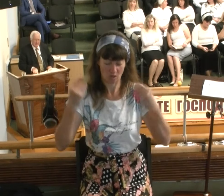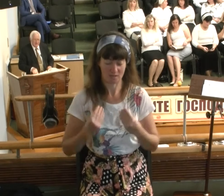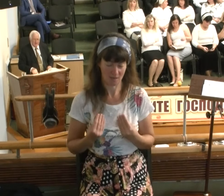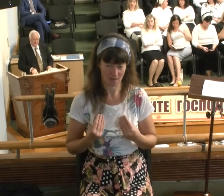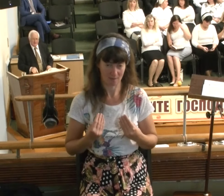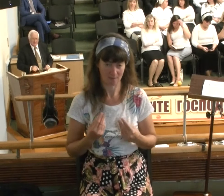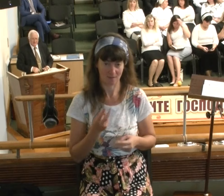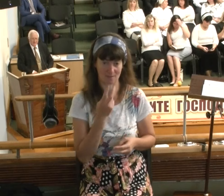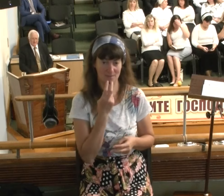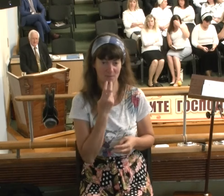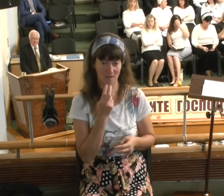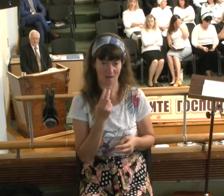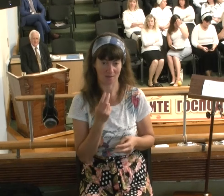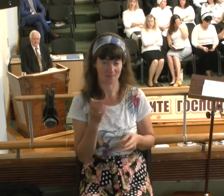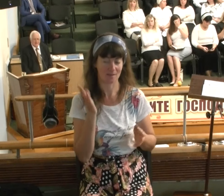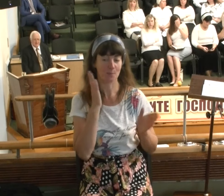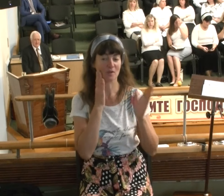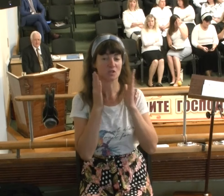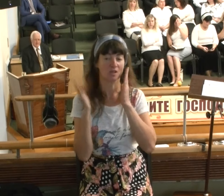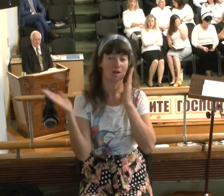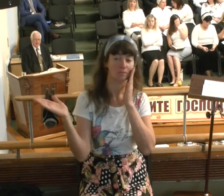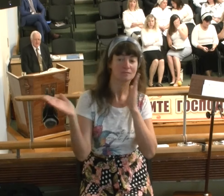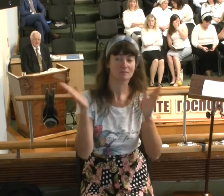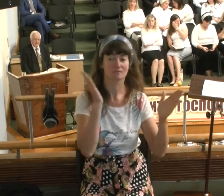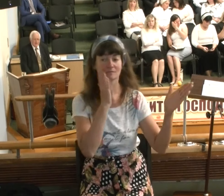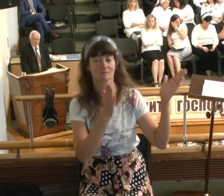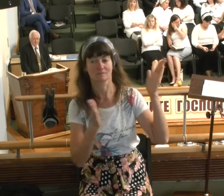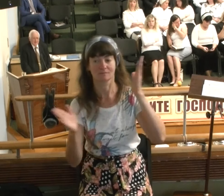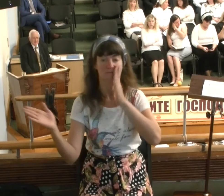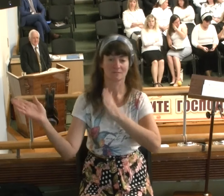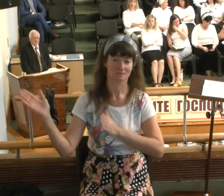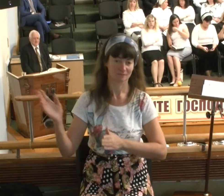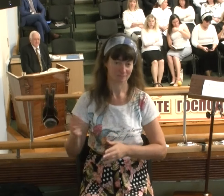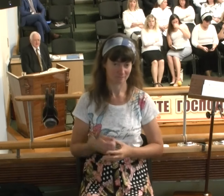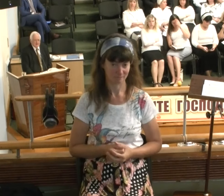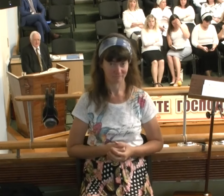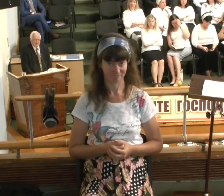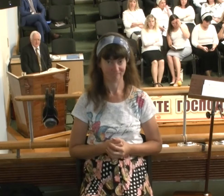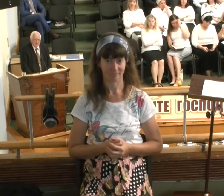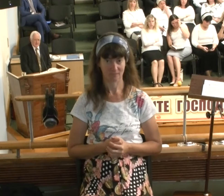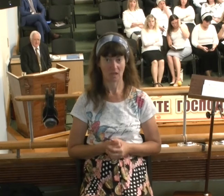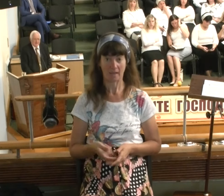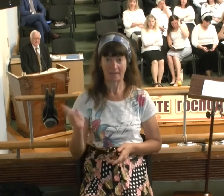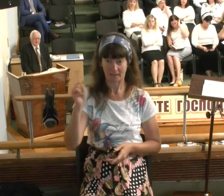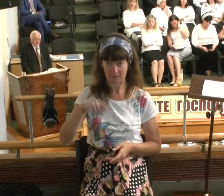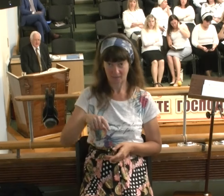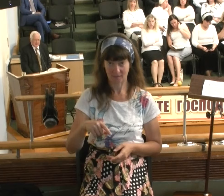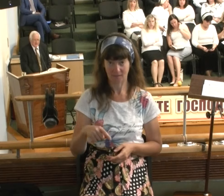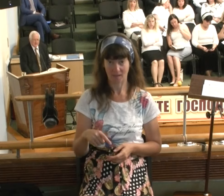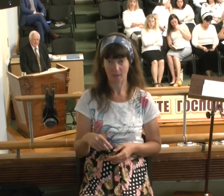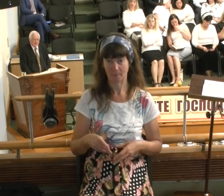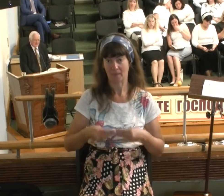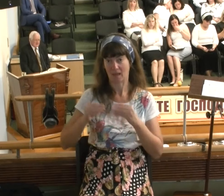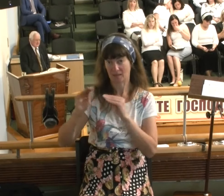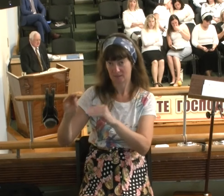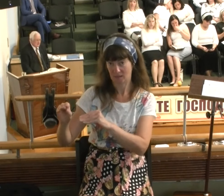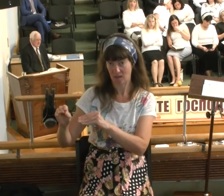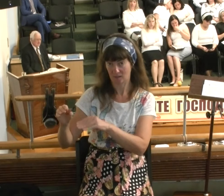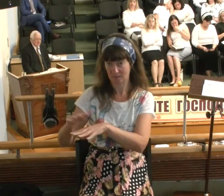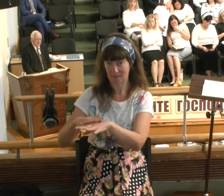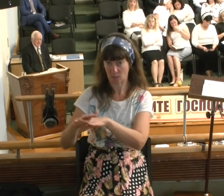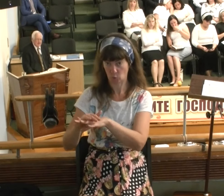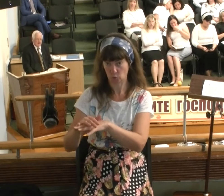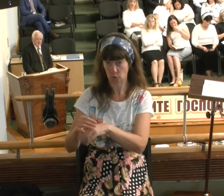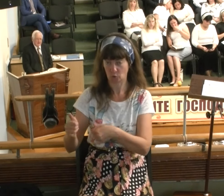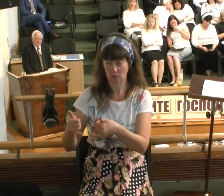главы. 16 стих, 19 главы. Тогда, наконец, он предал его им на распятие, и взяли Иисуса